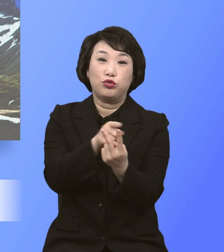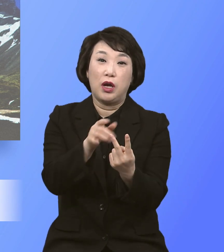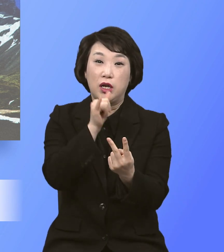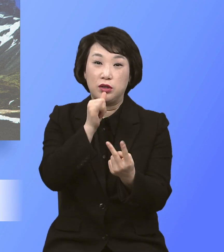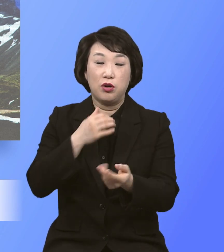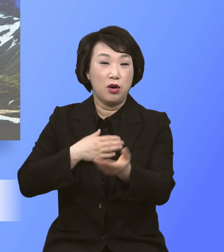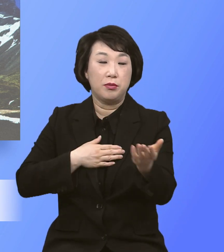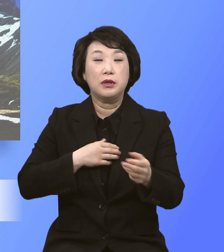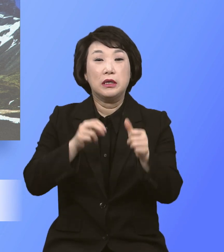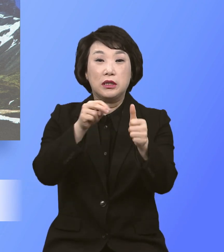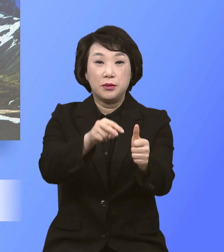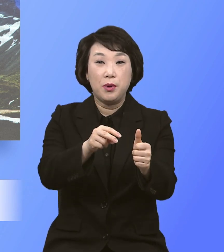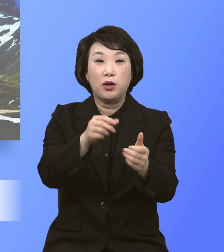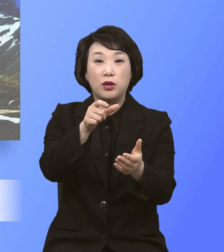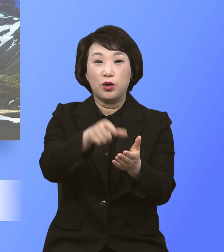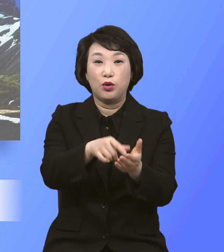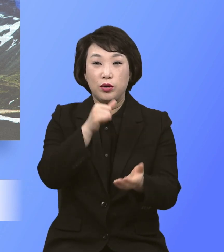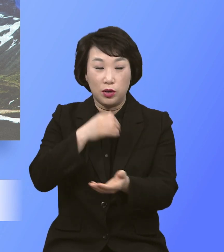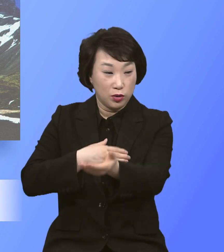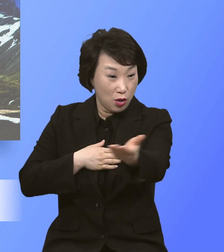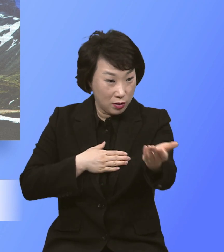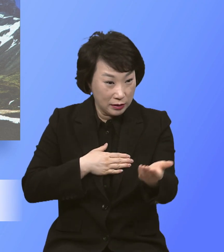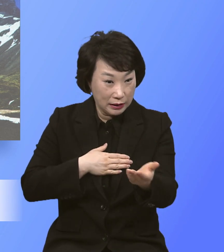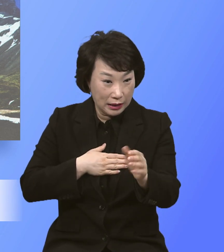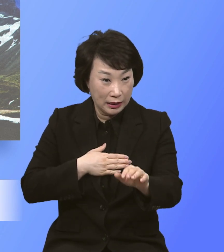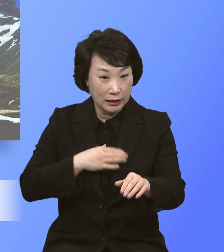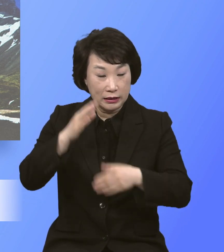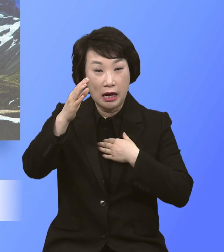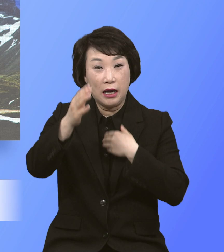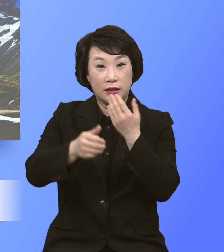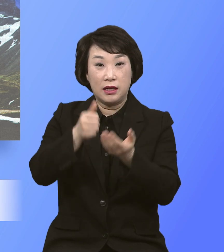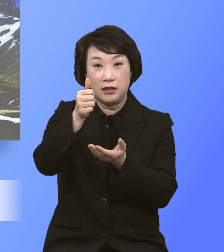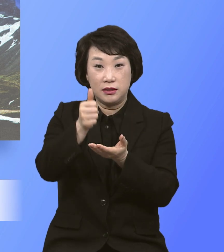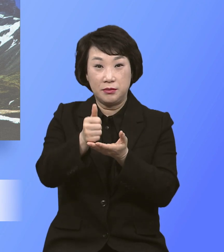신명기에 내가 너희 앞에